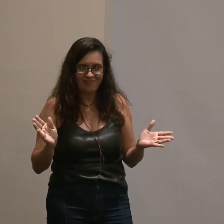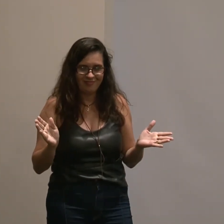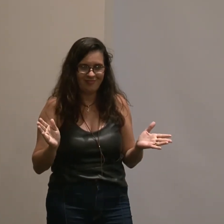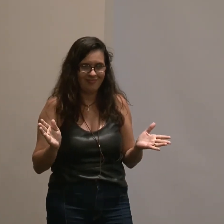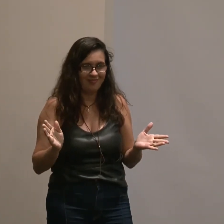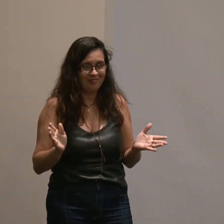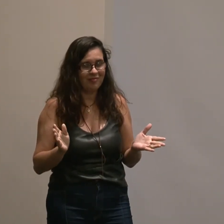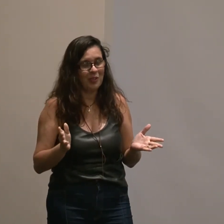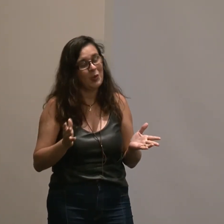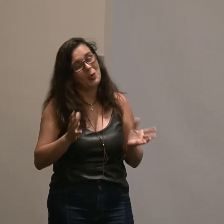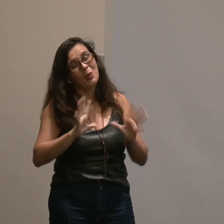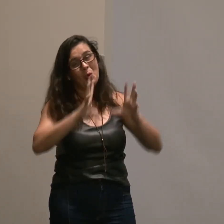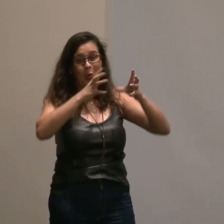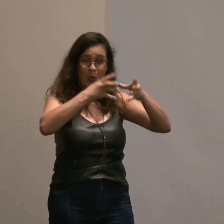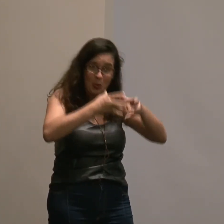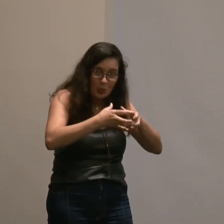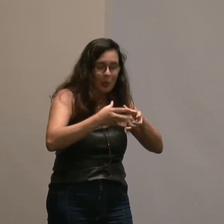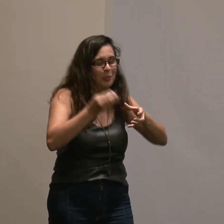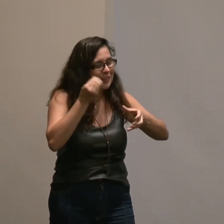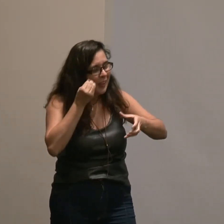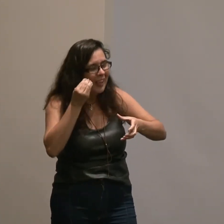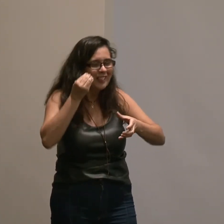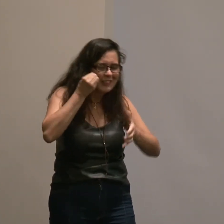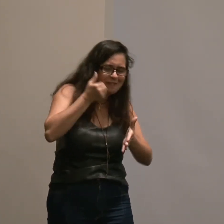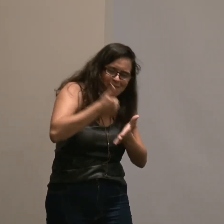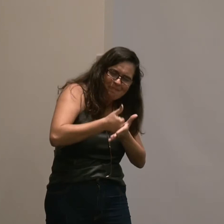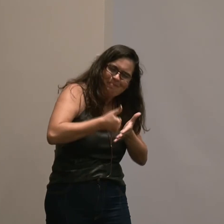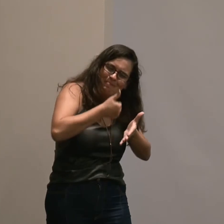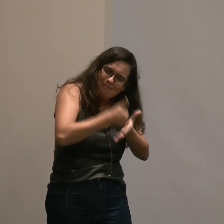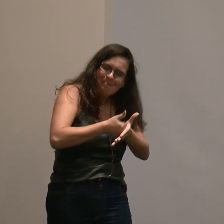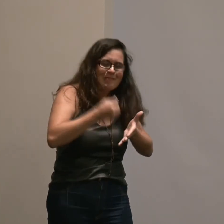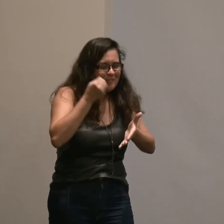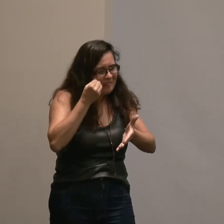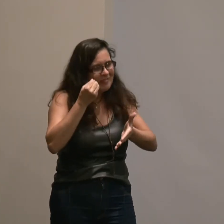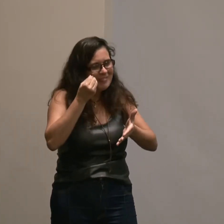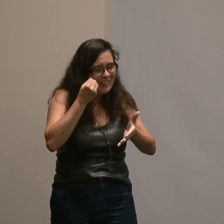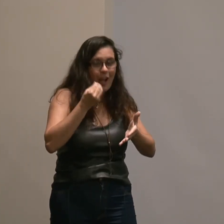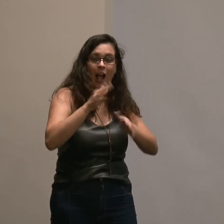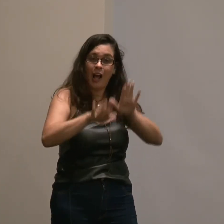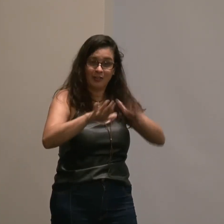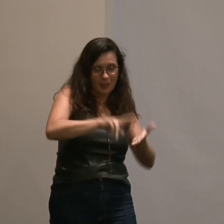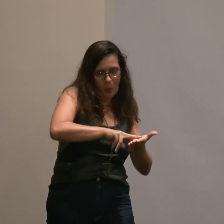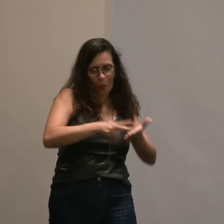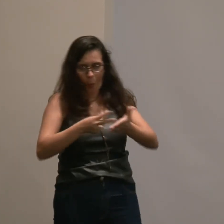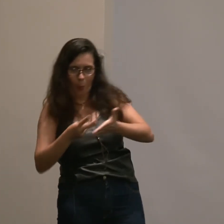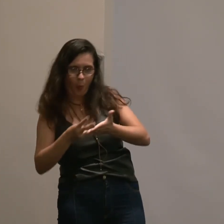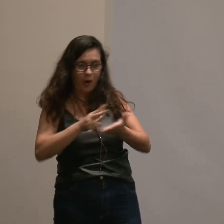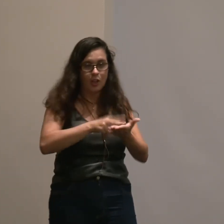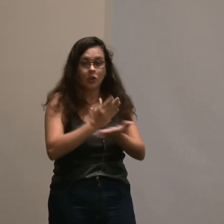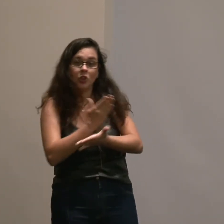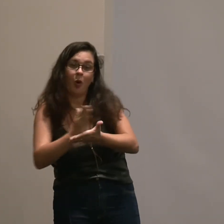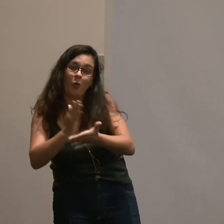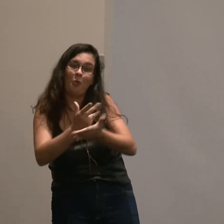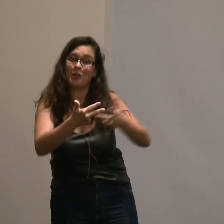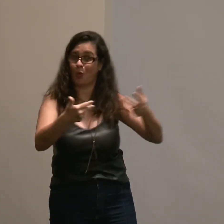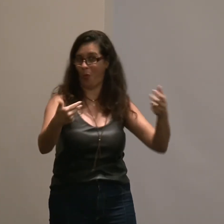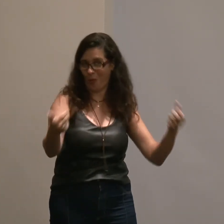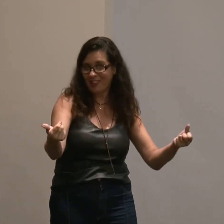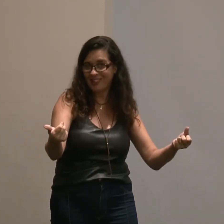ainda a tradução para o português e no grupo nós tentamos fazer essa tradução de algumas